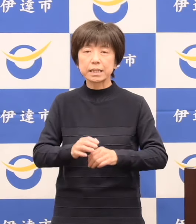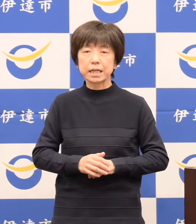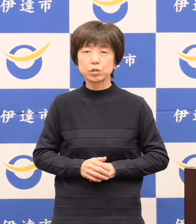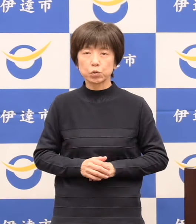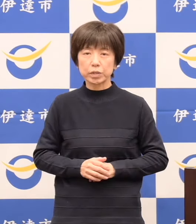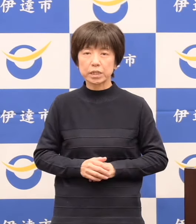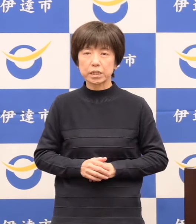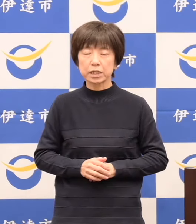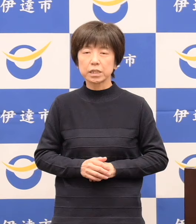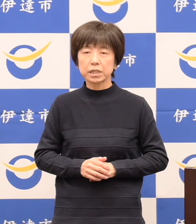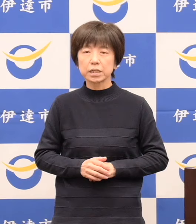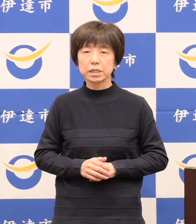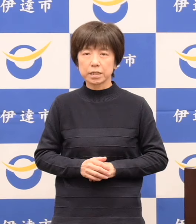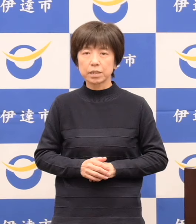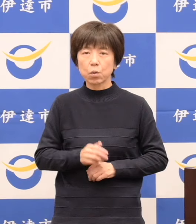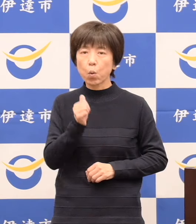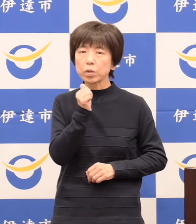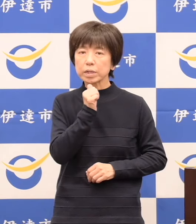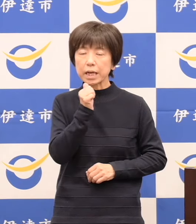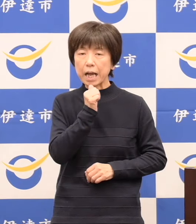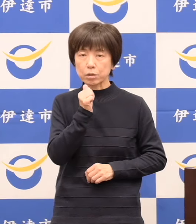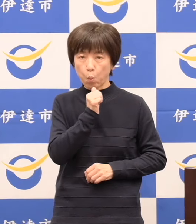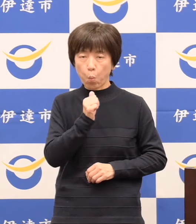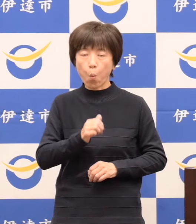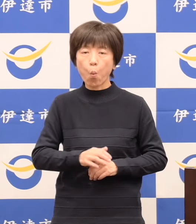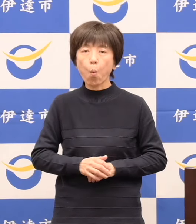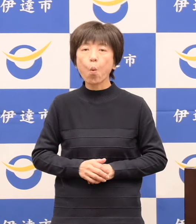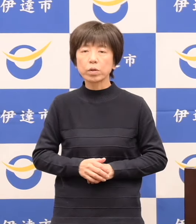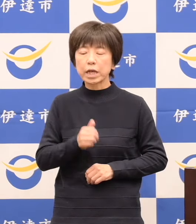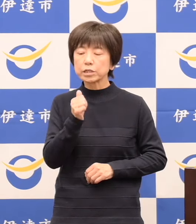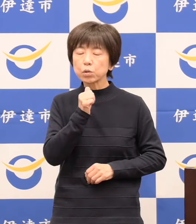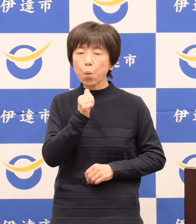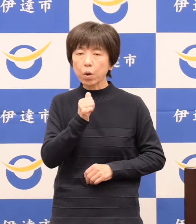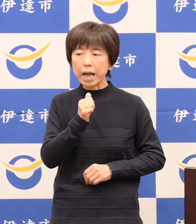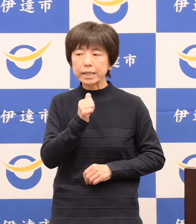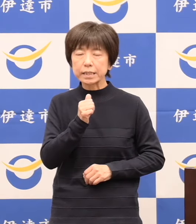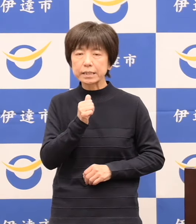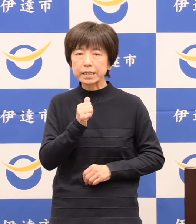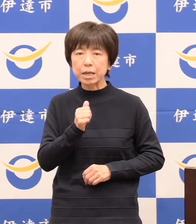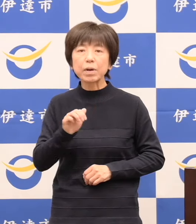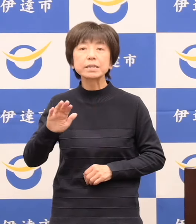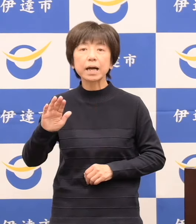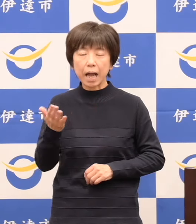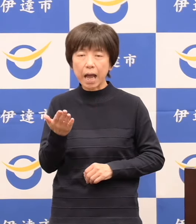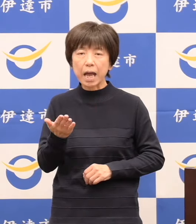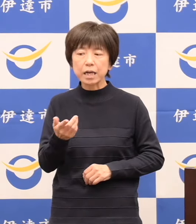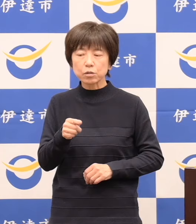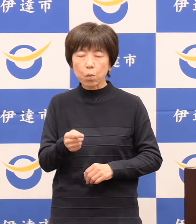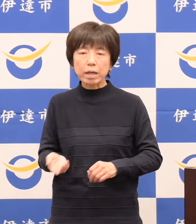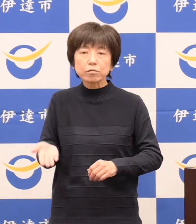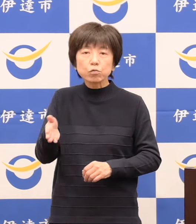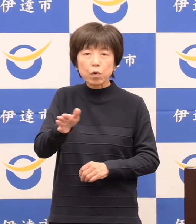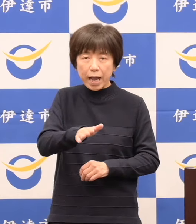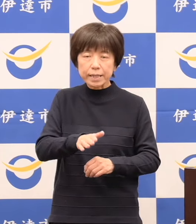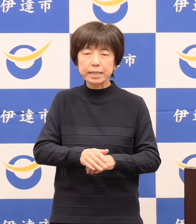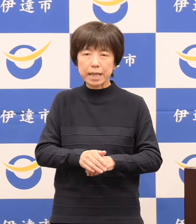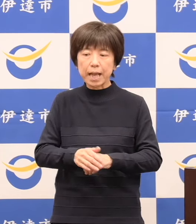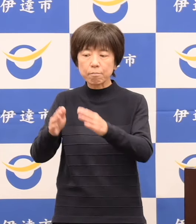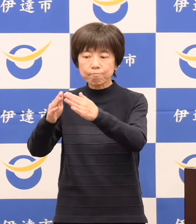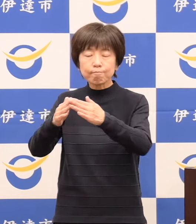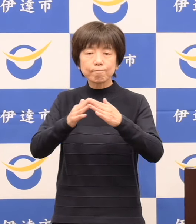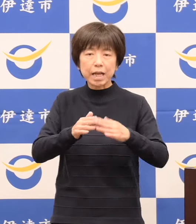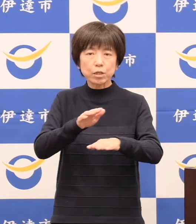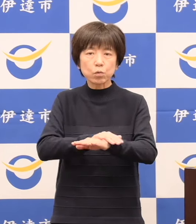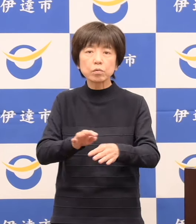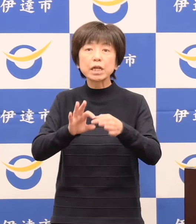手続きガイドで、ご紹介しておりましたが、 それに加えまして、転入手